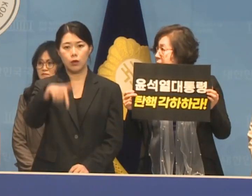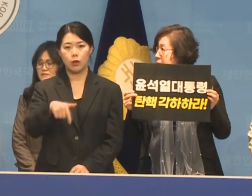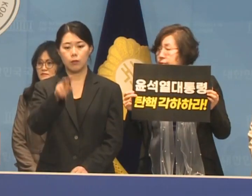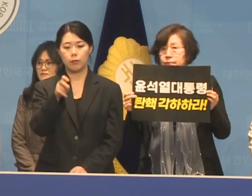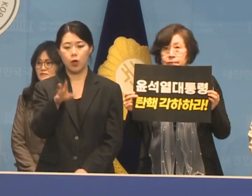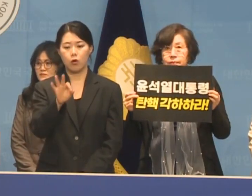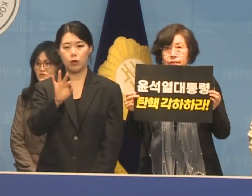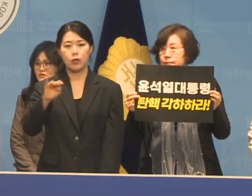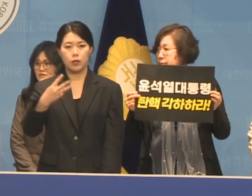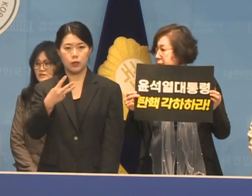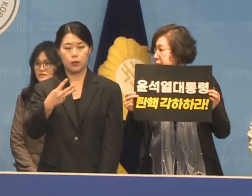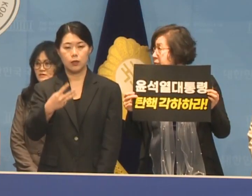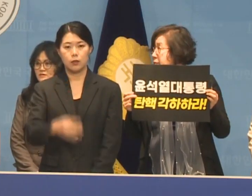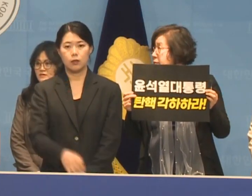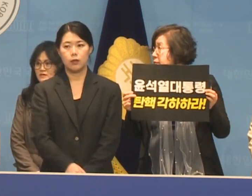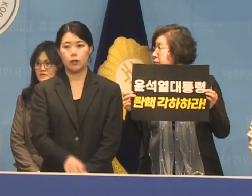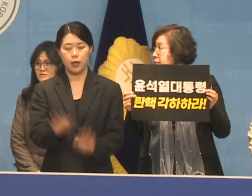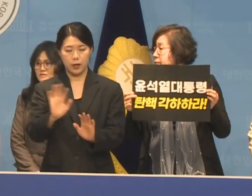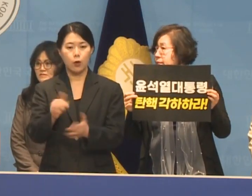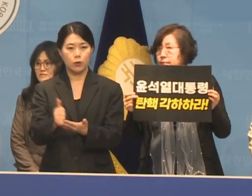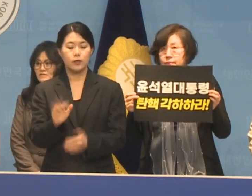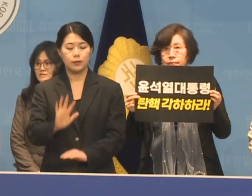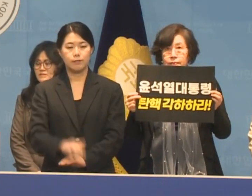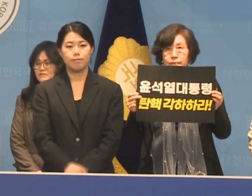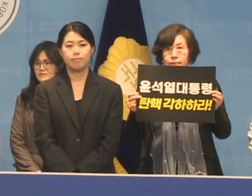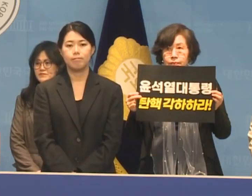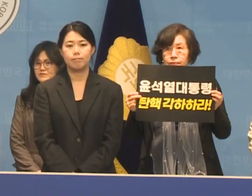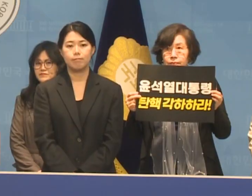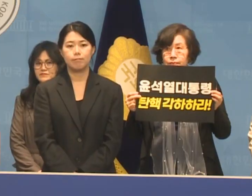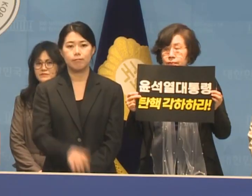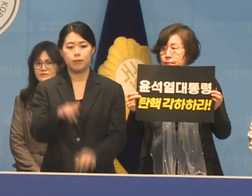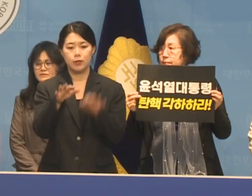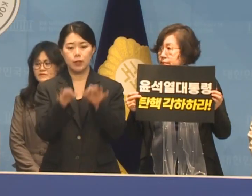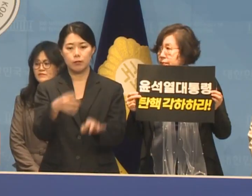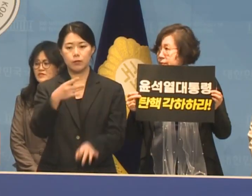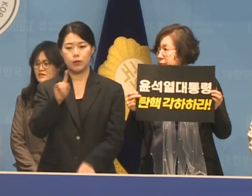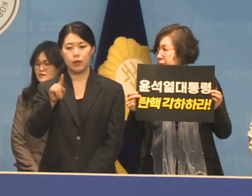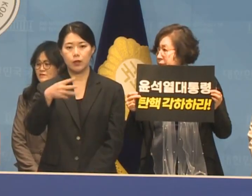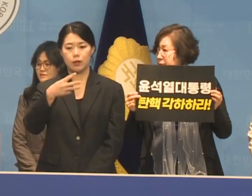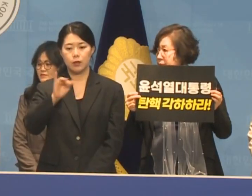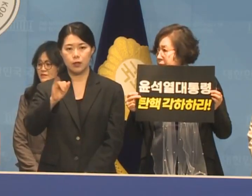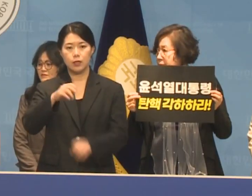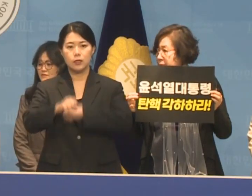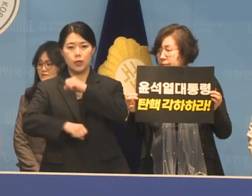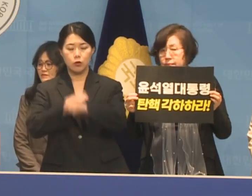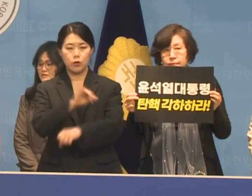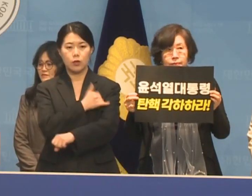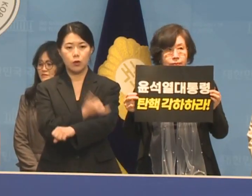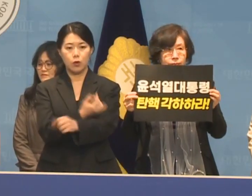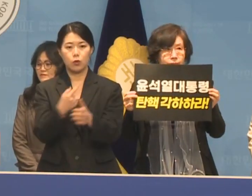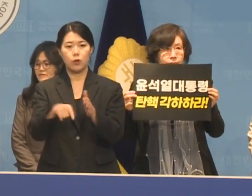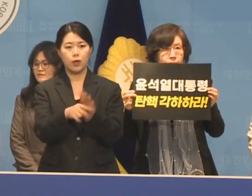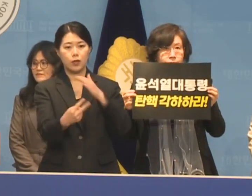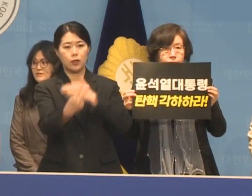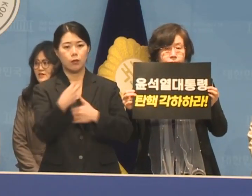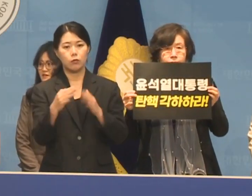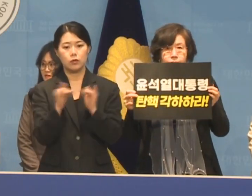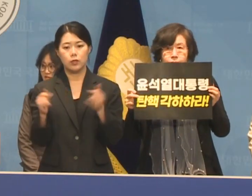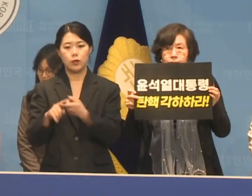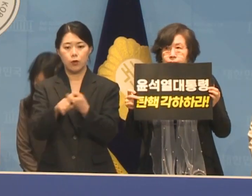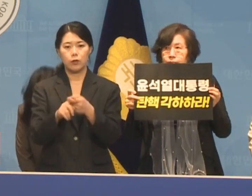곽명일 안 오셨습니까? 예. 그다음에 김태희 자유와 인권을 위한 탈북자연대